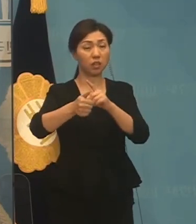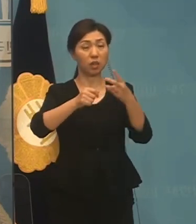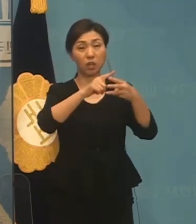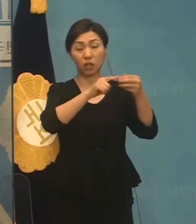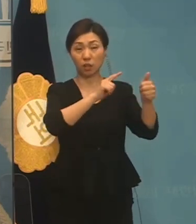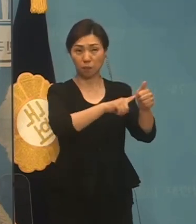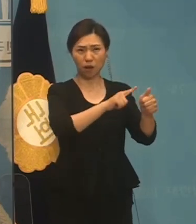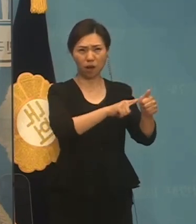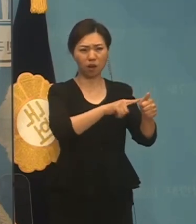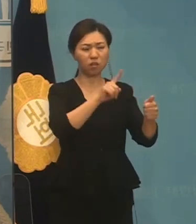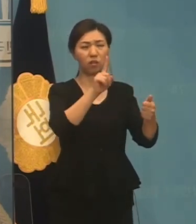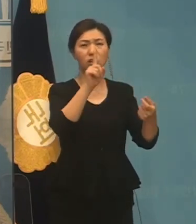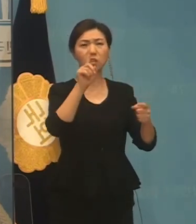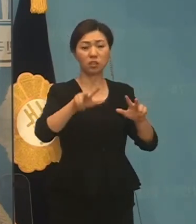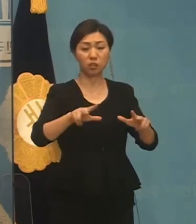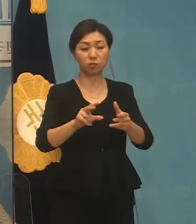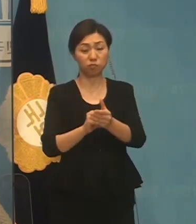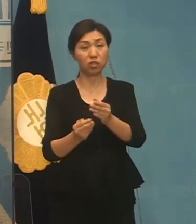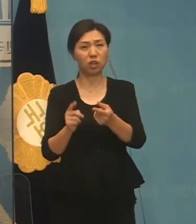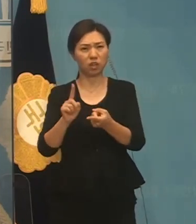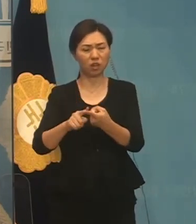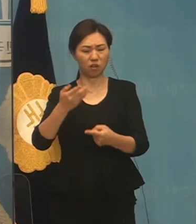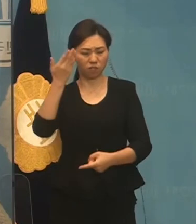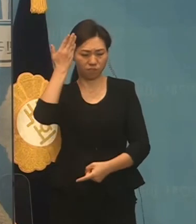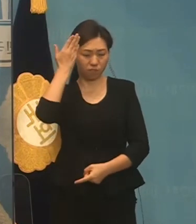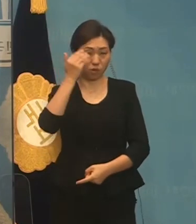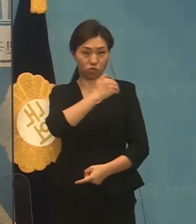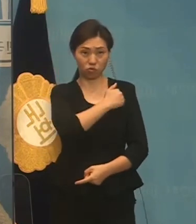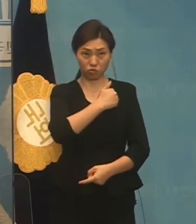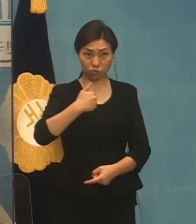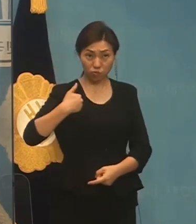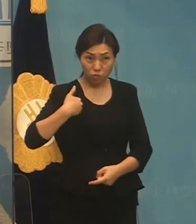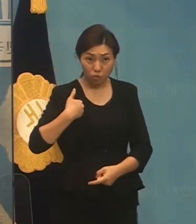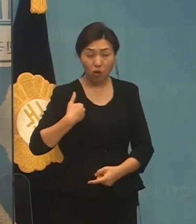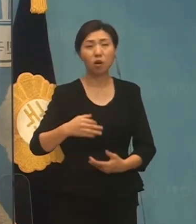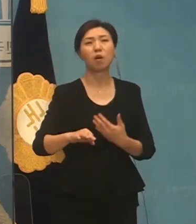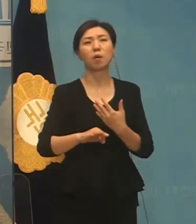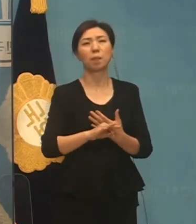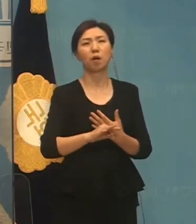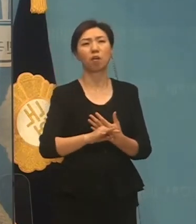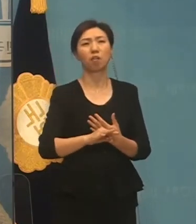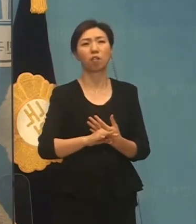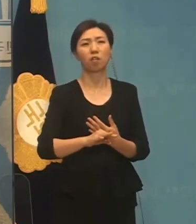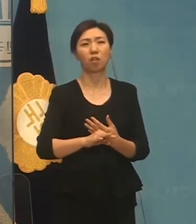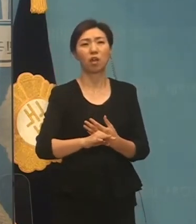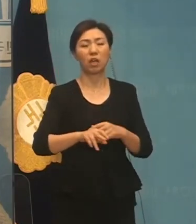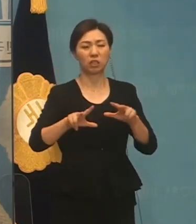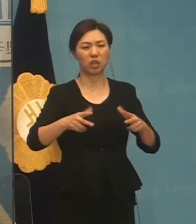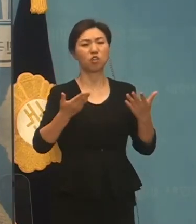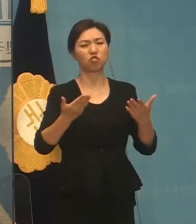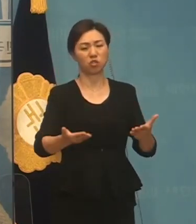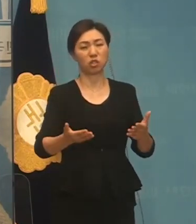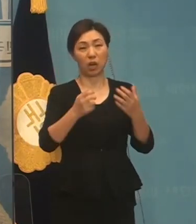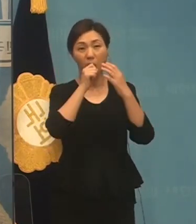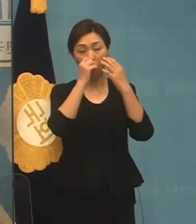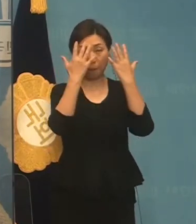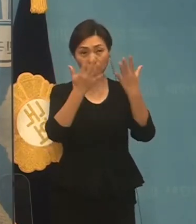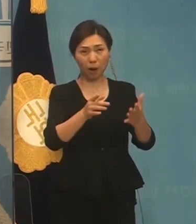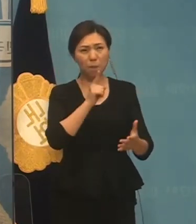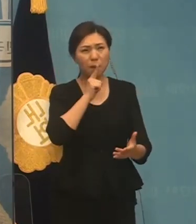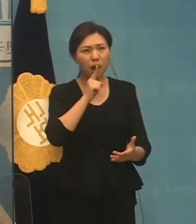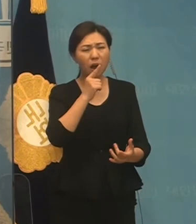인식을 갖고 있다면 이제 그만 시기 해주자가 아니라 국민의 뜻에 따라 사법 정의를